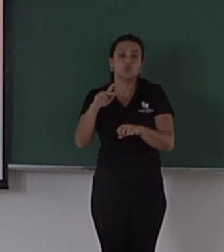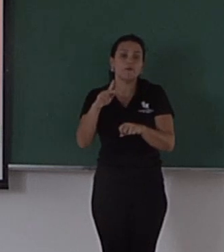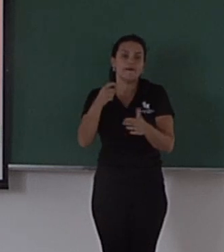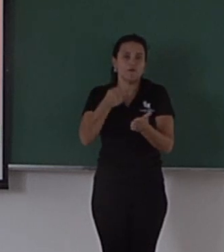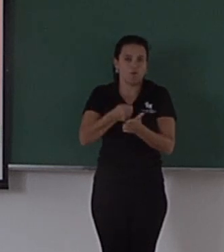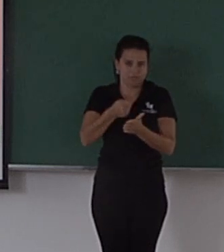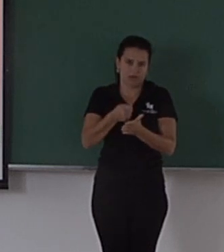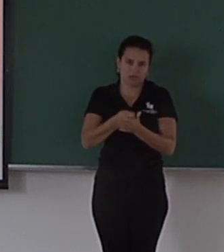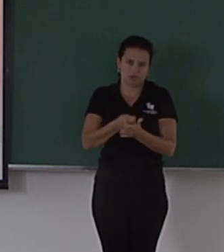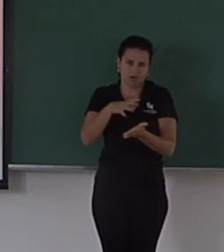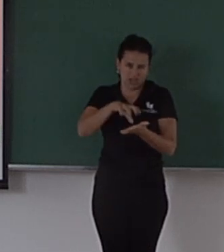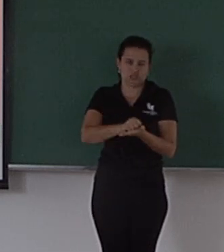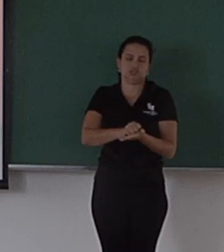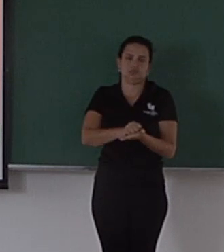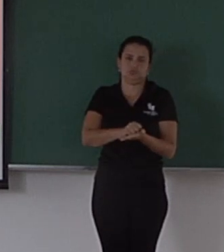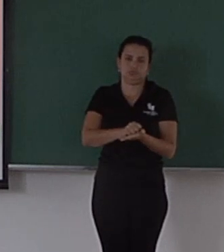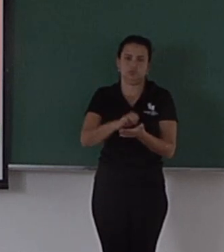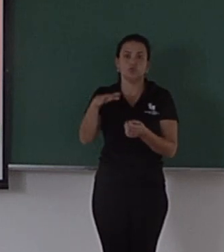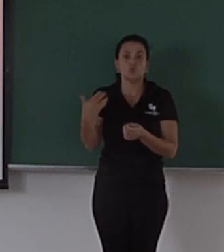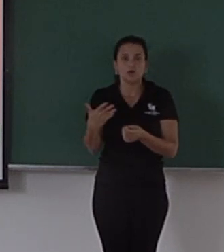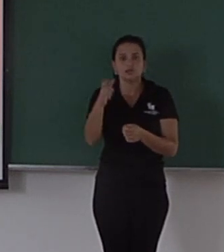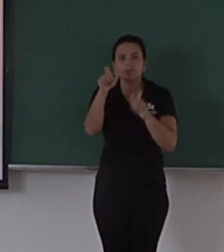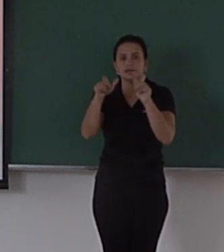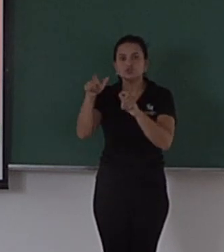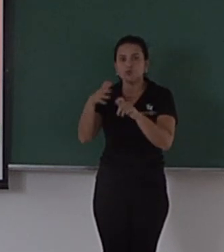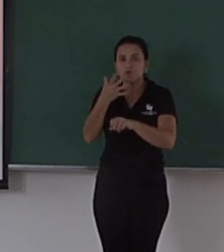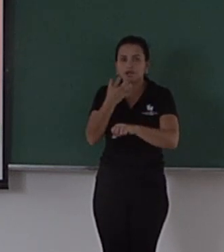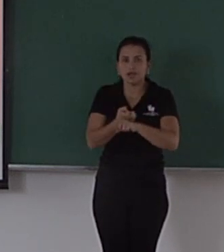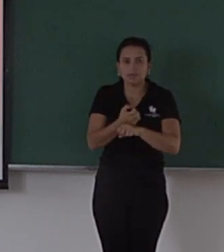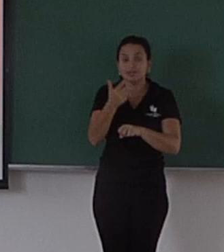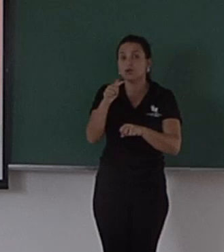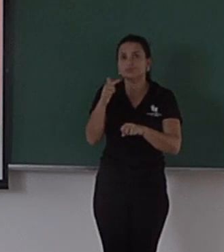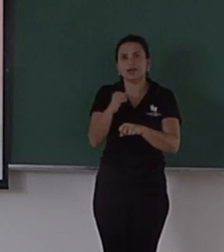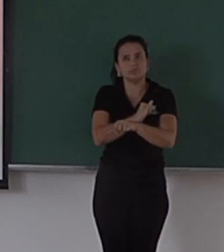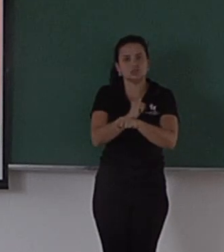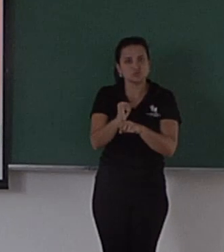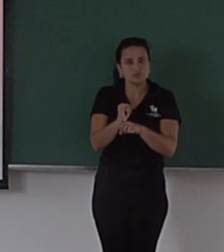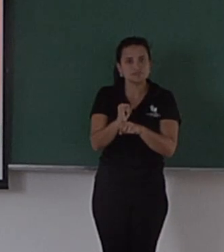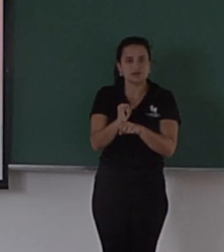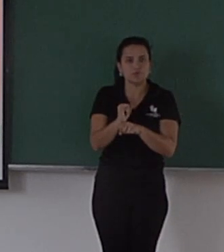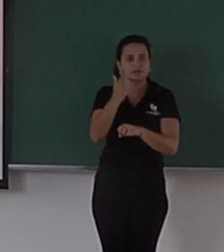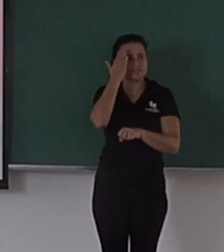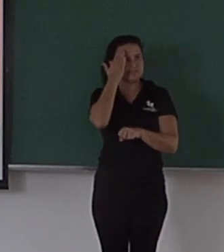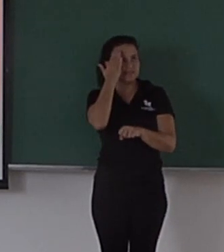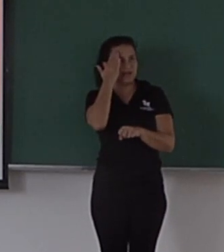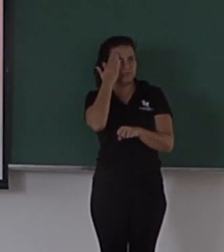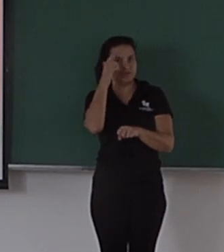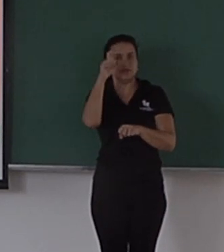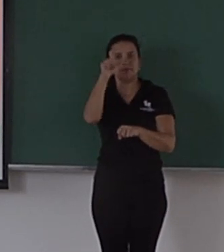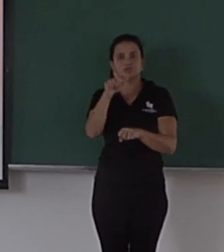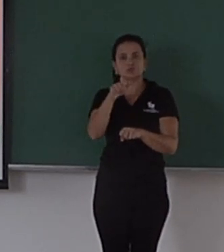obrigatória, compulsória. Ou seja, quando o indivíduo queima, nenhum órgão regulador fica sabendo que o paciente